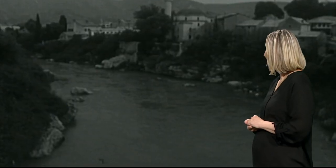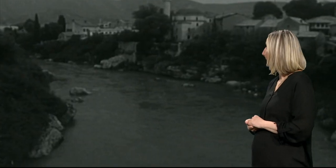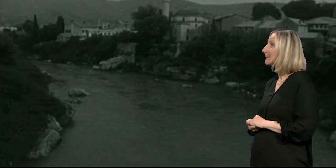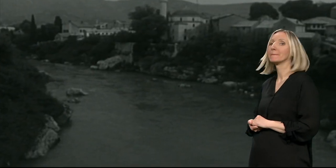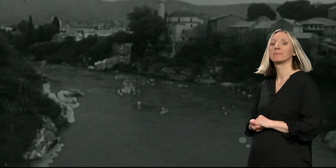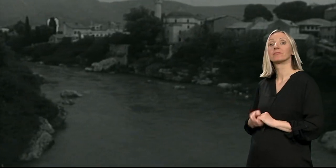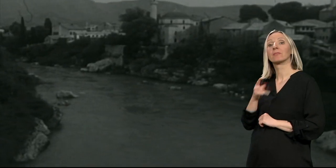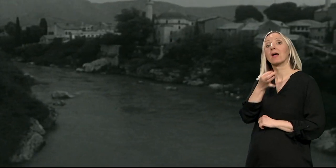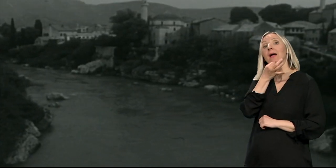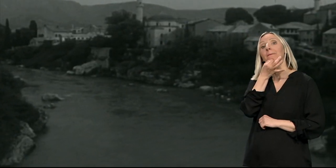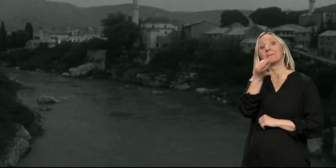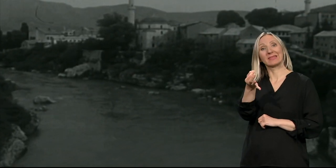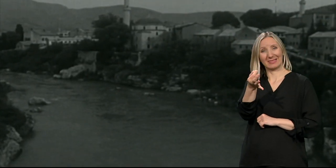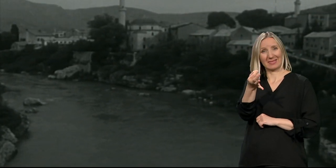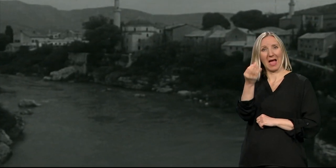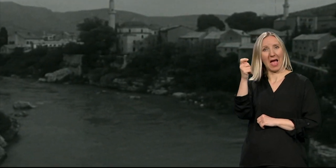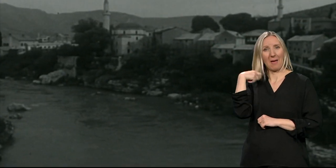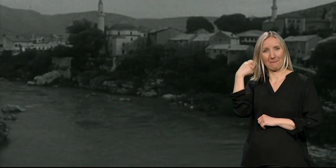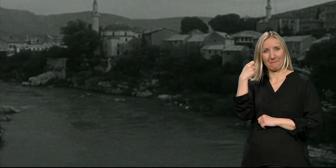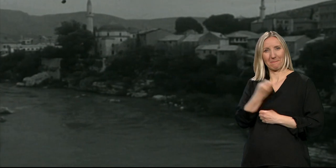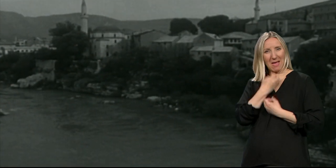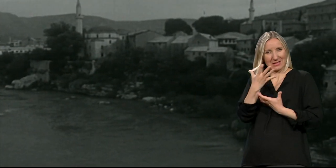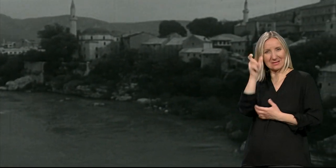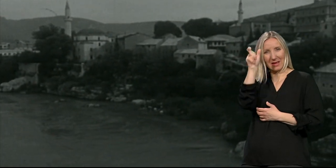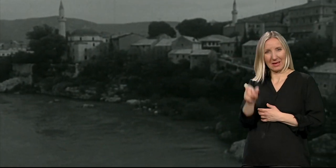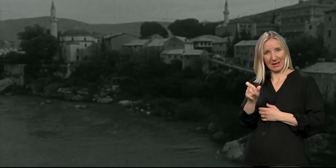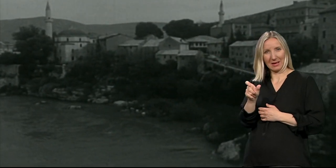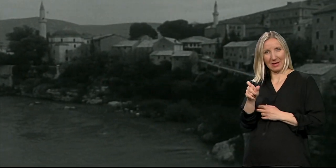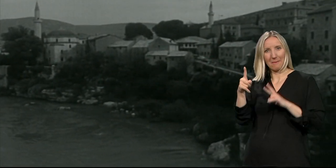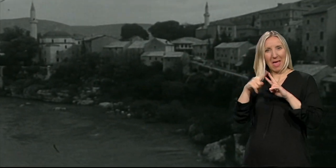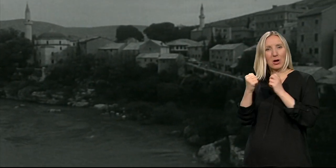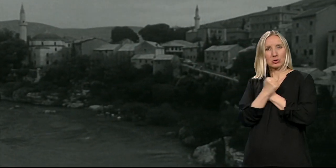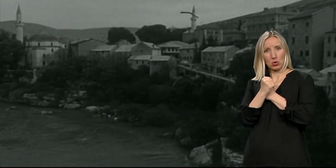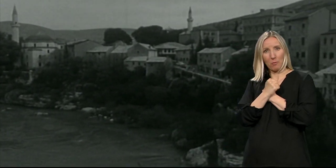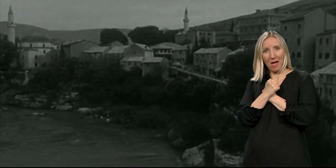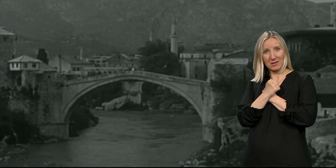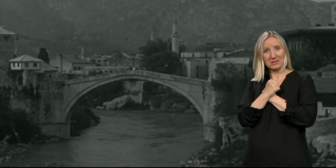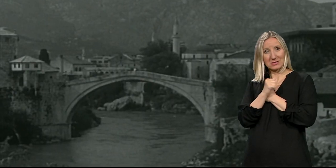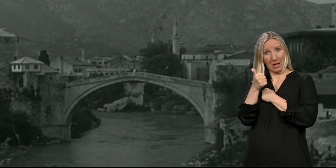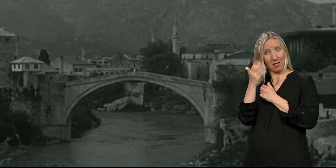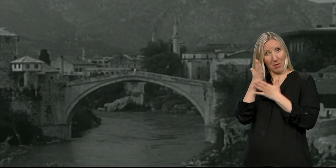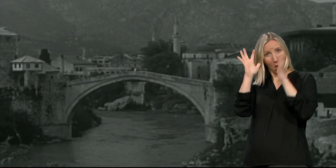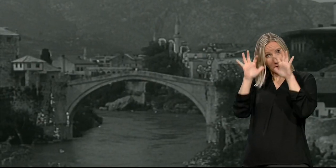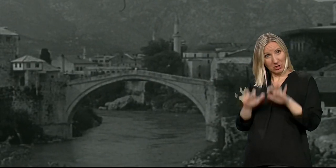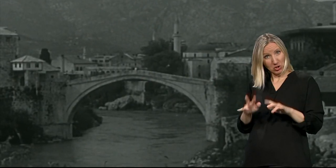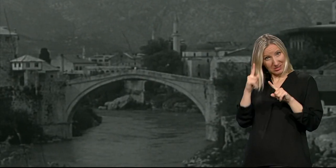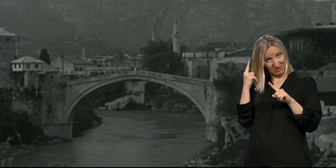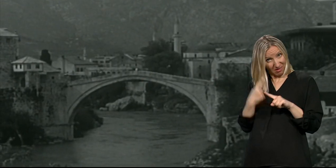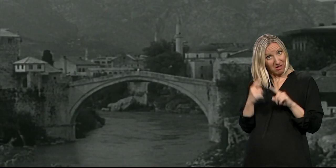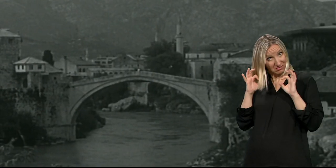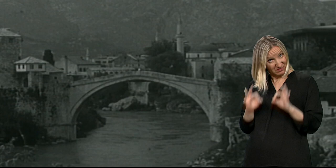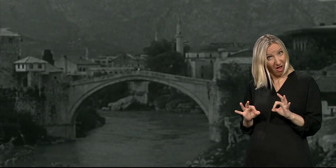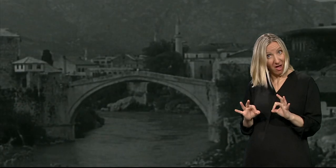Jesu li padale kiše kada su se rađali stihovi ove pesme? To je bio kraj